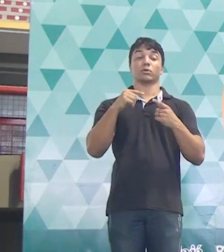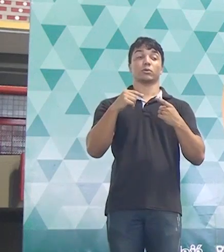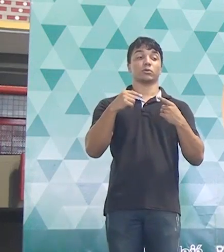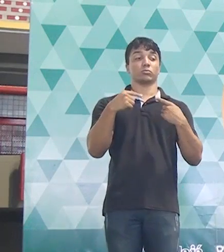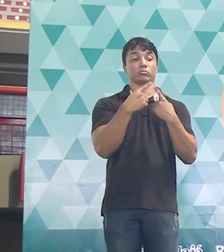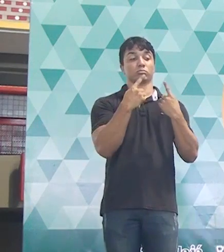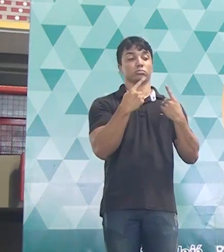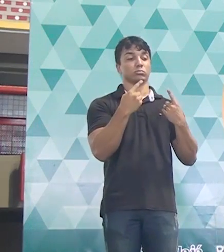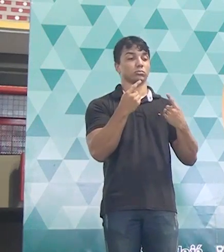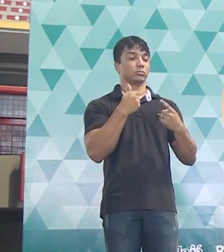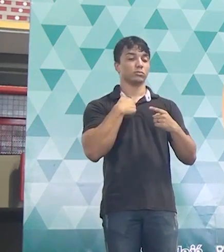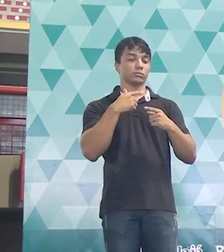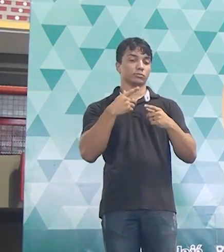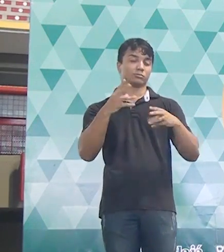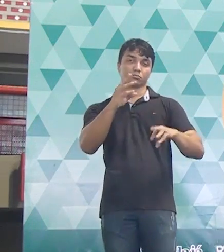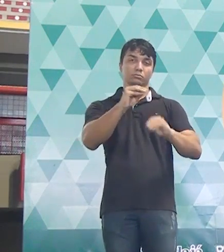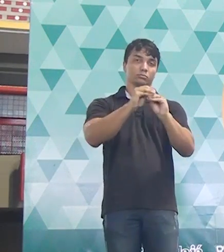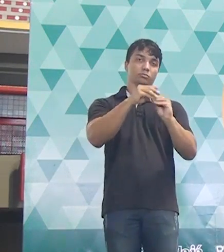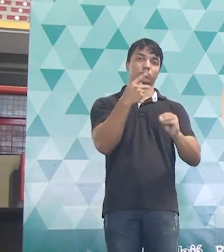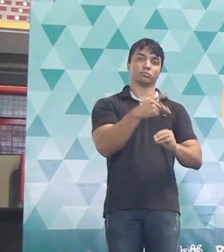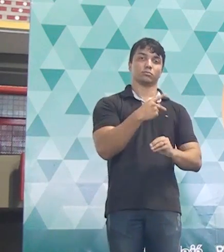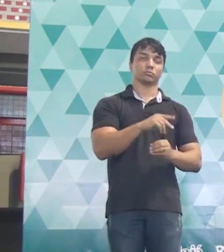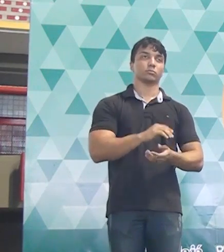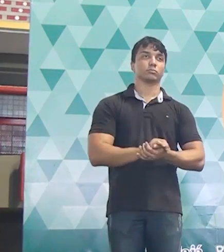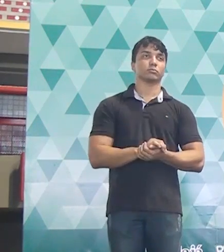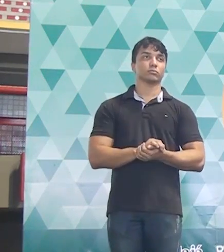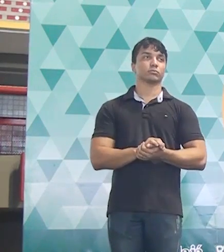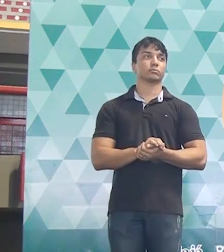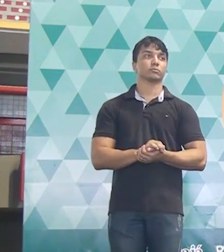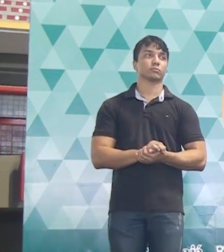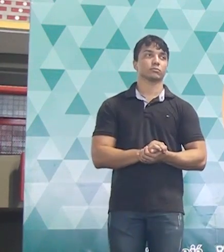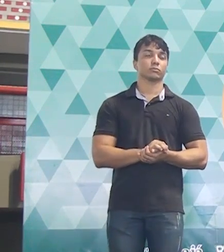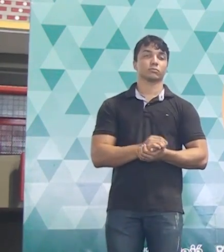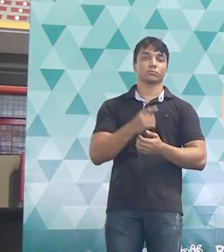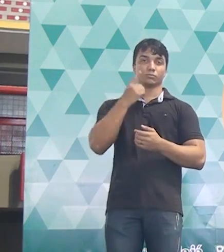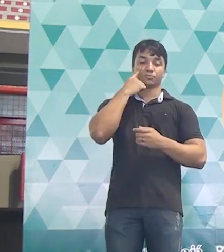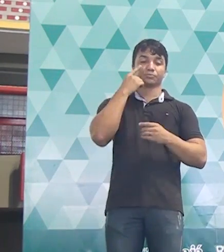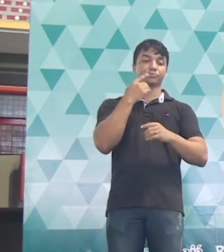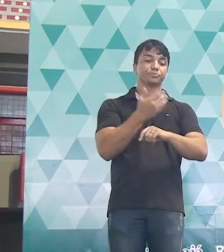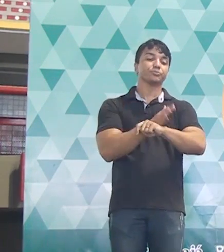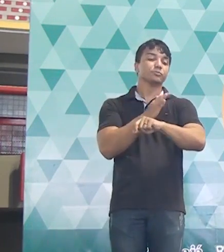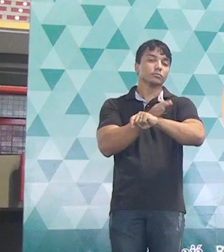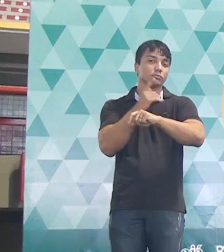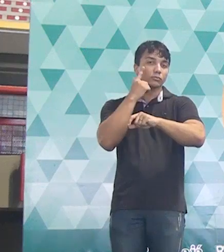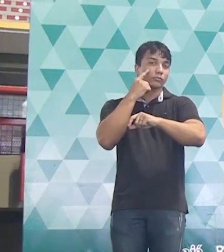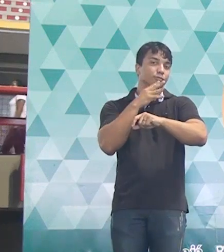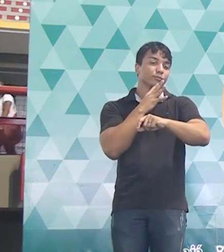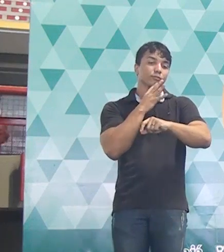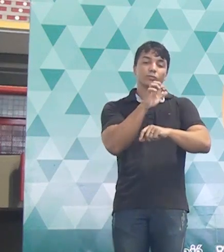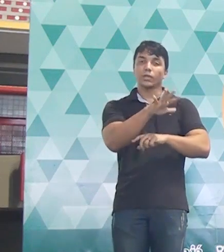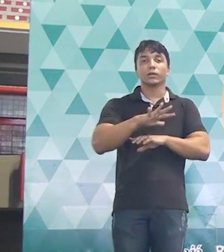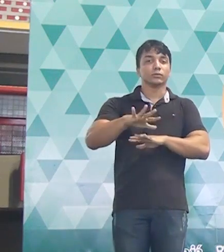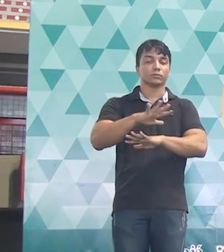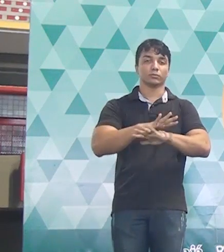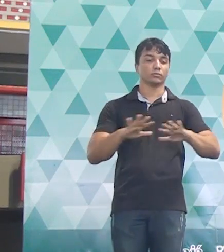que compõem esses materiais. Pessoal, então, do ponto de vista prático, é assim que a gente reconhece um